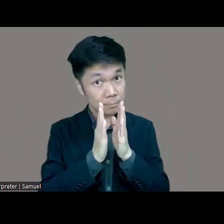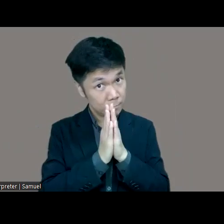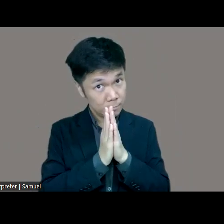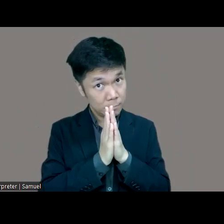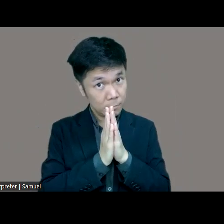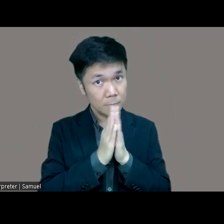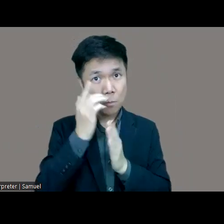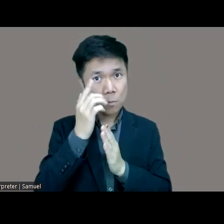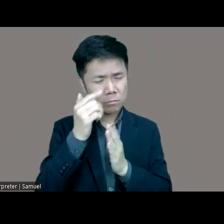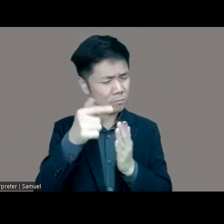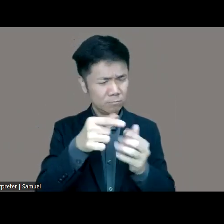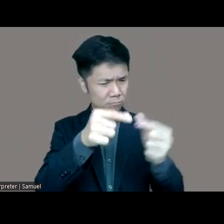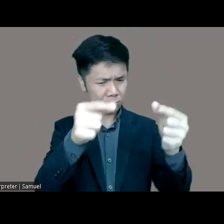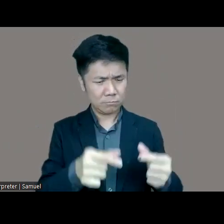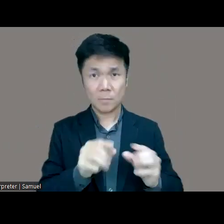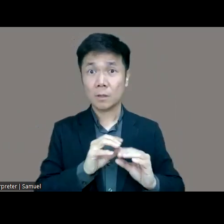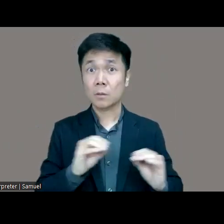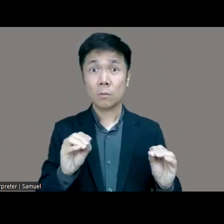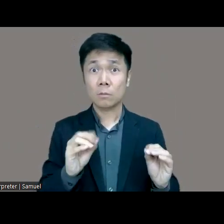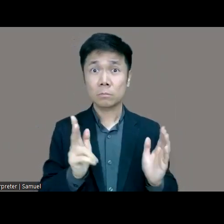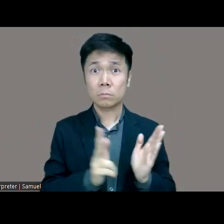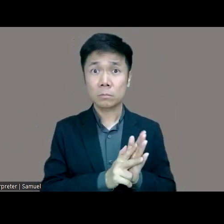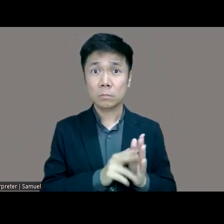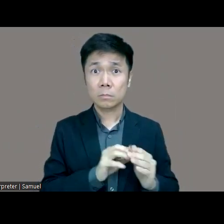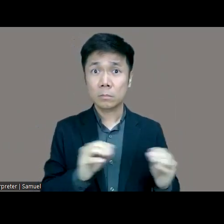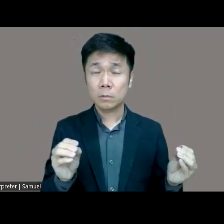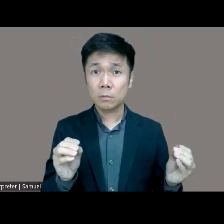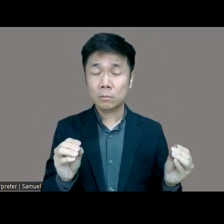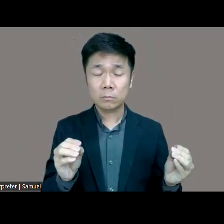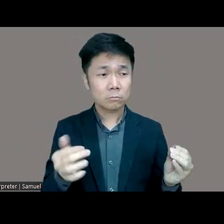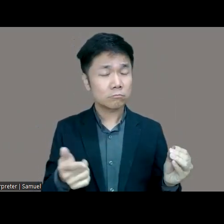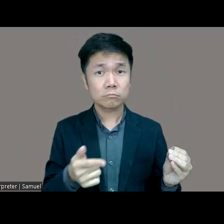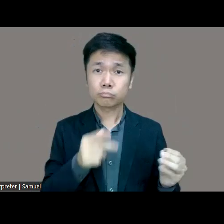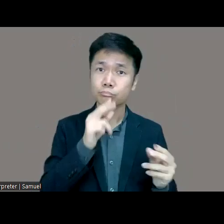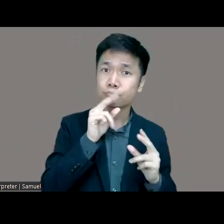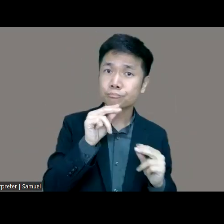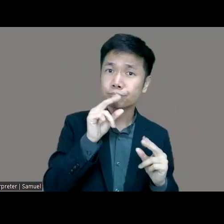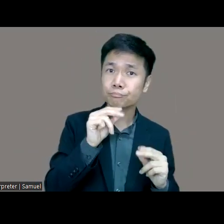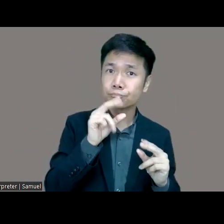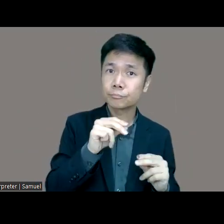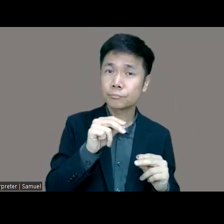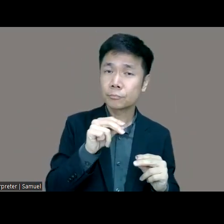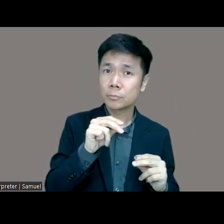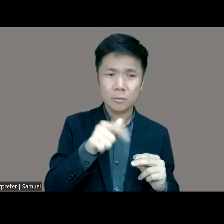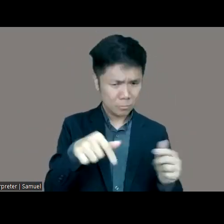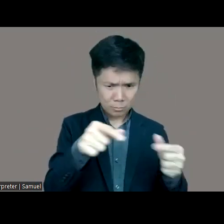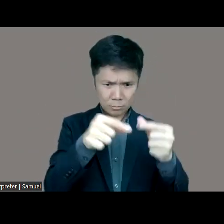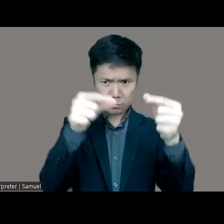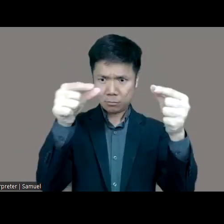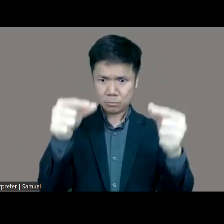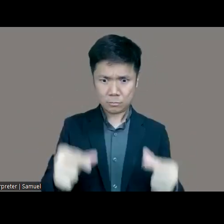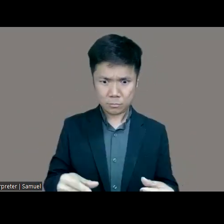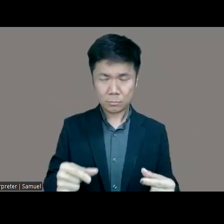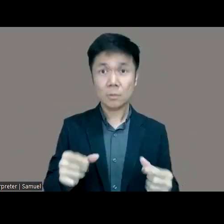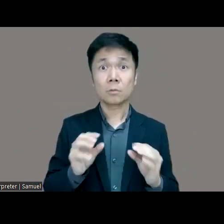robuste pour nous. Ce n'est pas moi uniquement, mais aussi beaucoup de gens, la